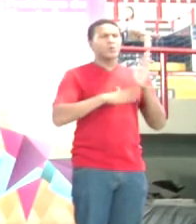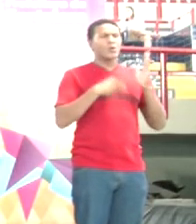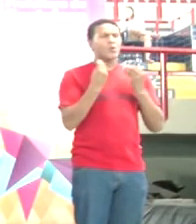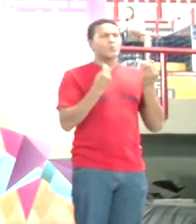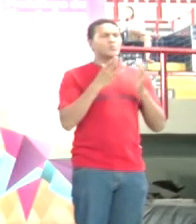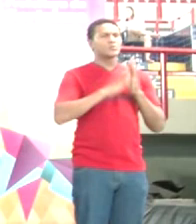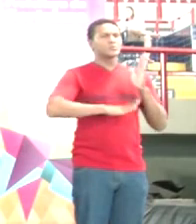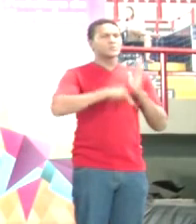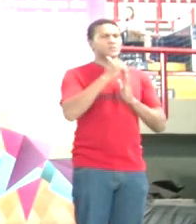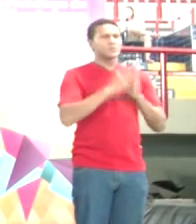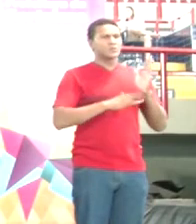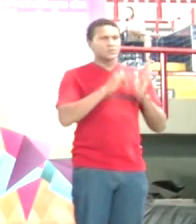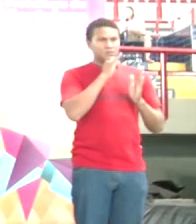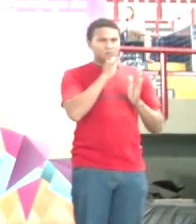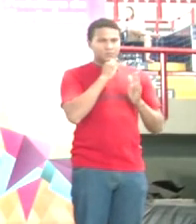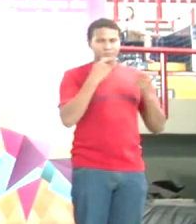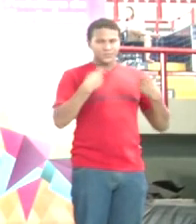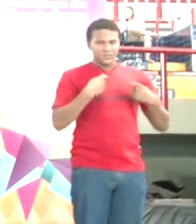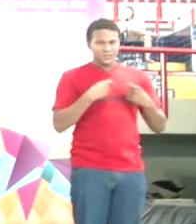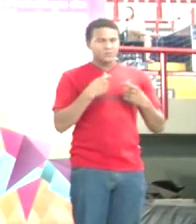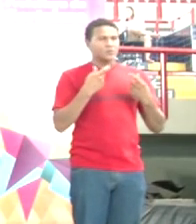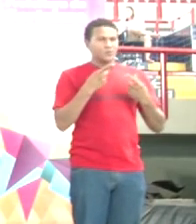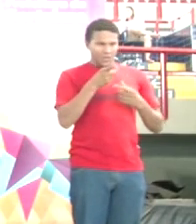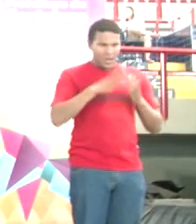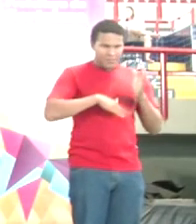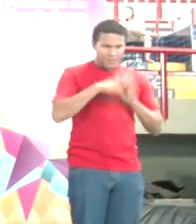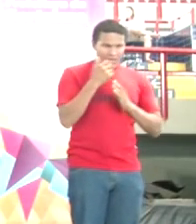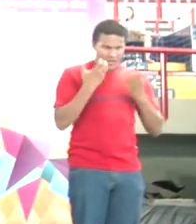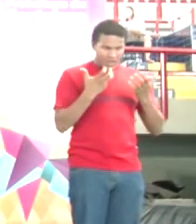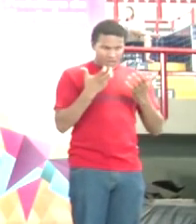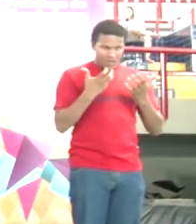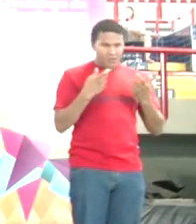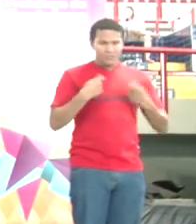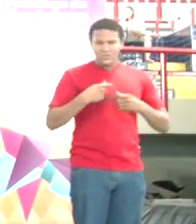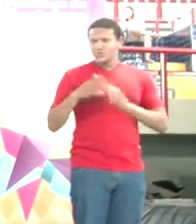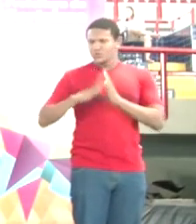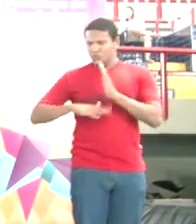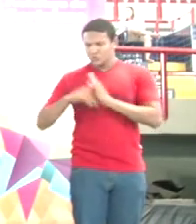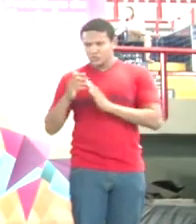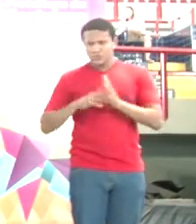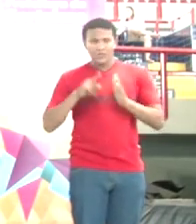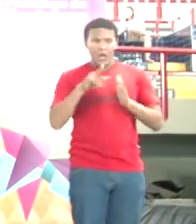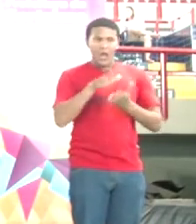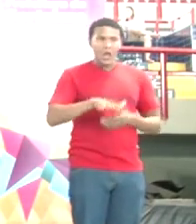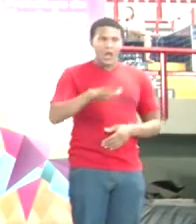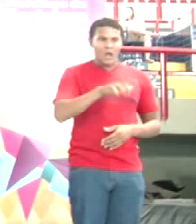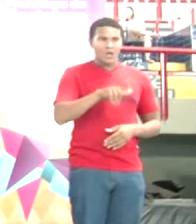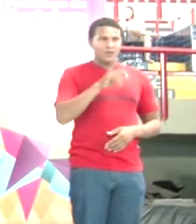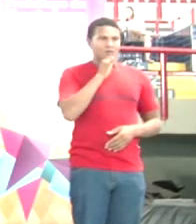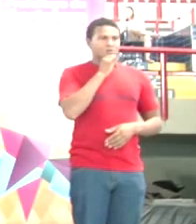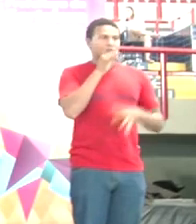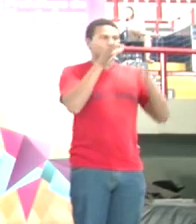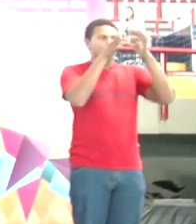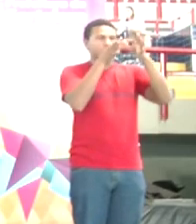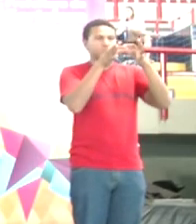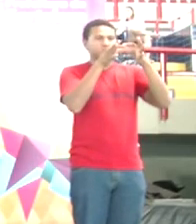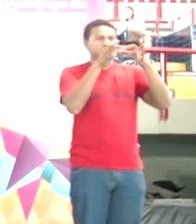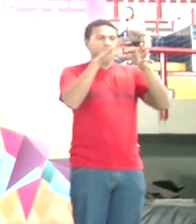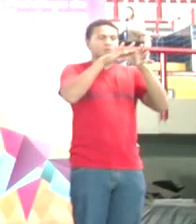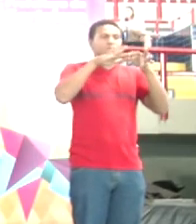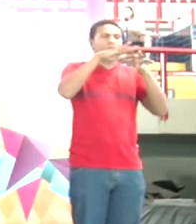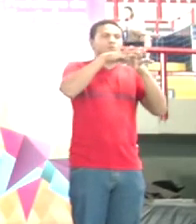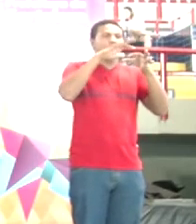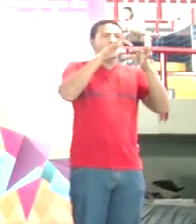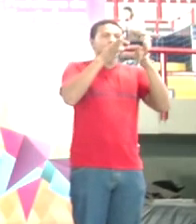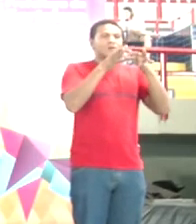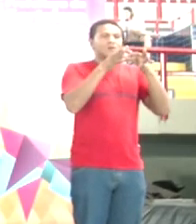área. 2πr vezes h. Se eu quiser pintar a tampa de cima, qual é a área da tampa de cima? É